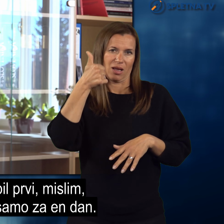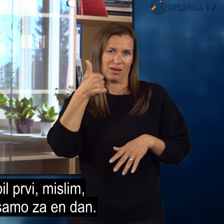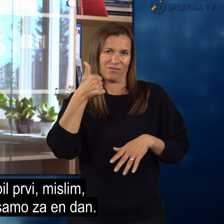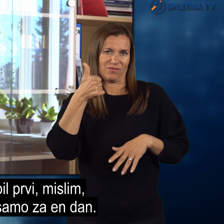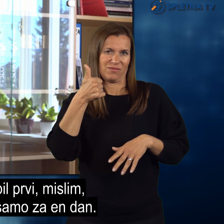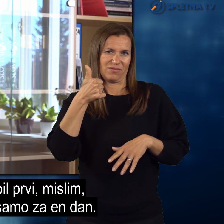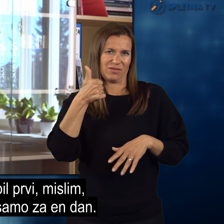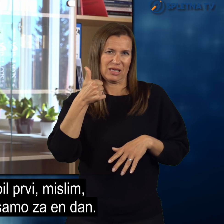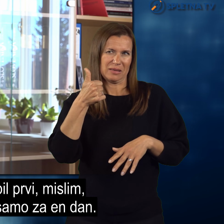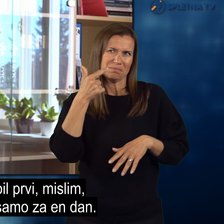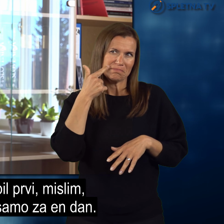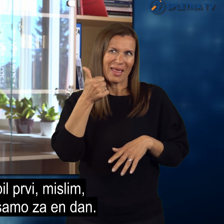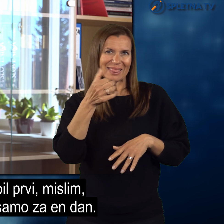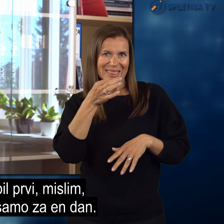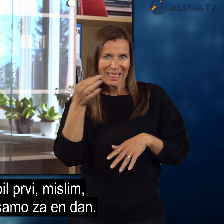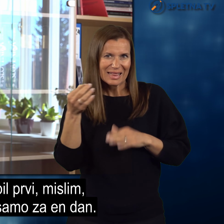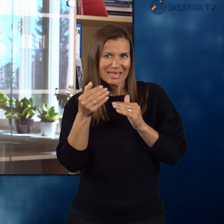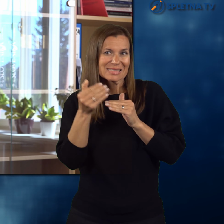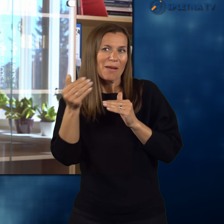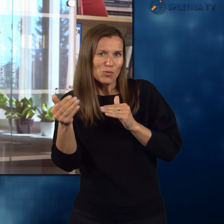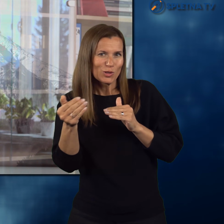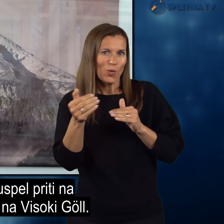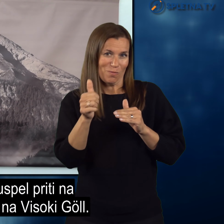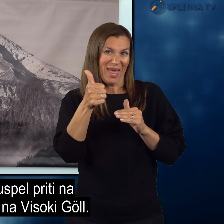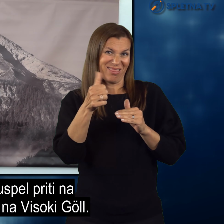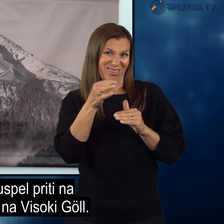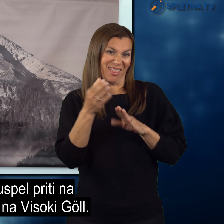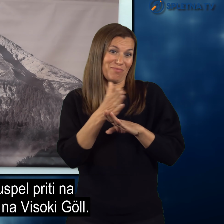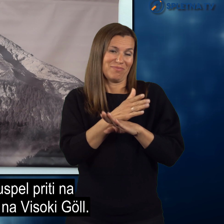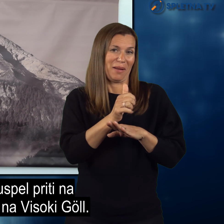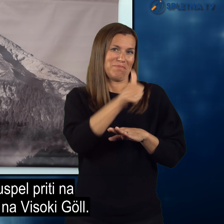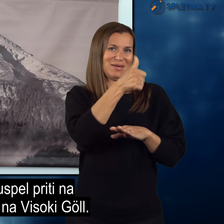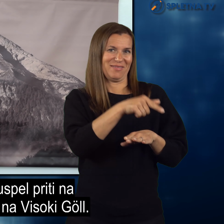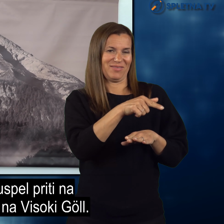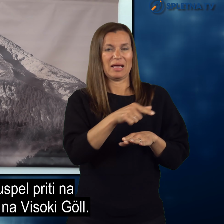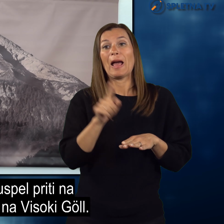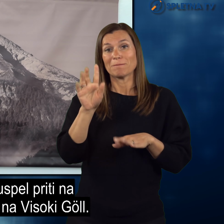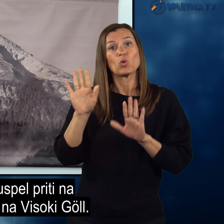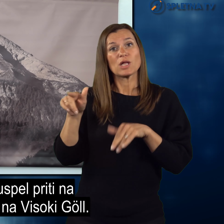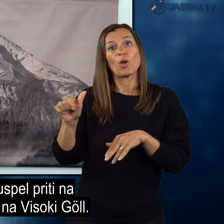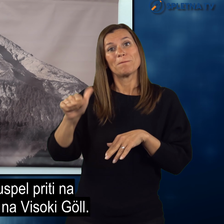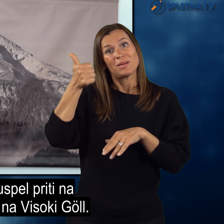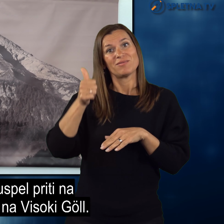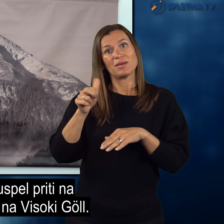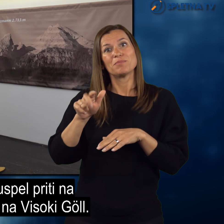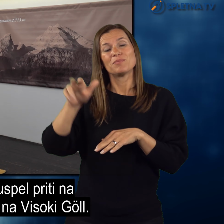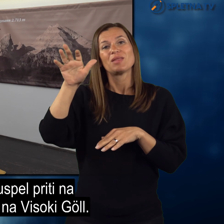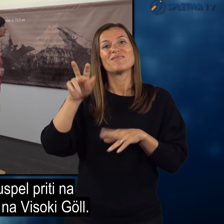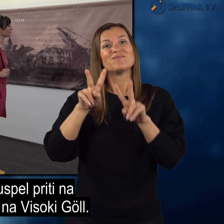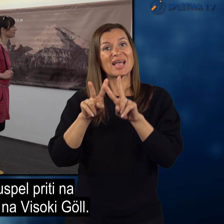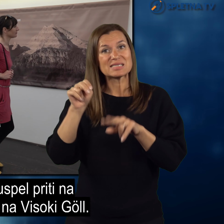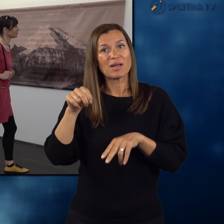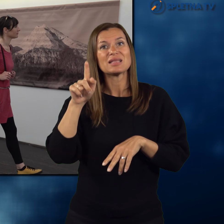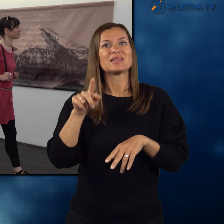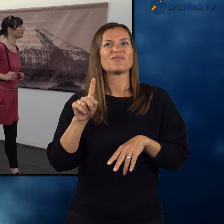prvi, mislim, da je zamudil samo za en dan, je pa prvi uspel priti na Vacman in pa na Visoki